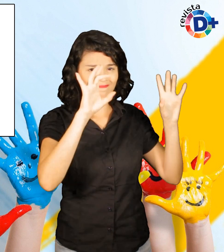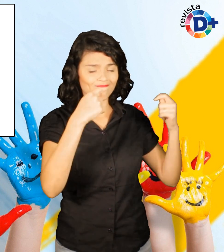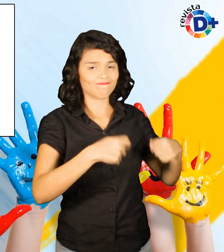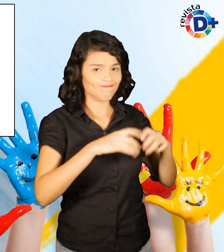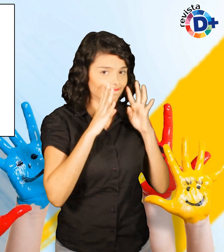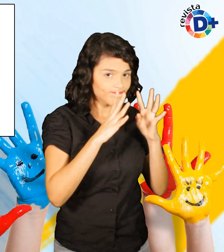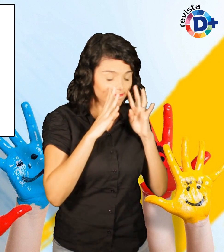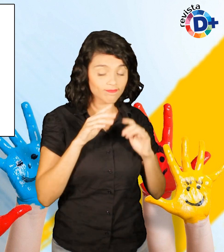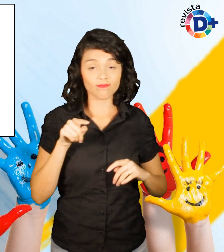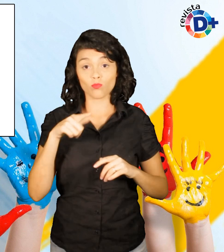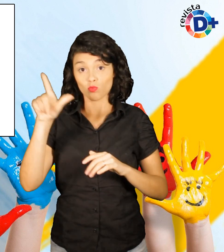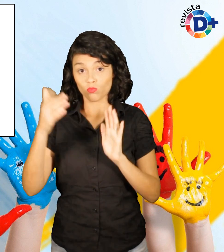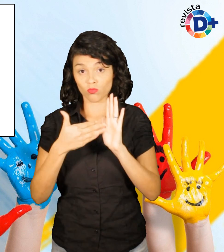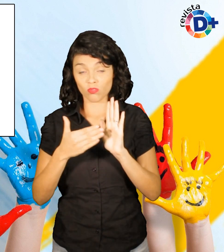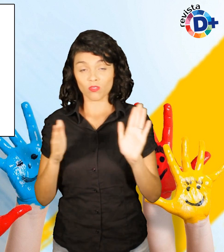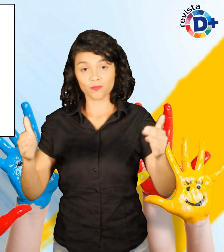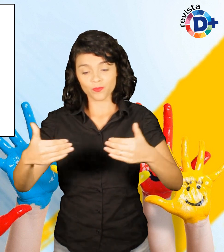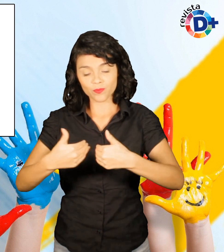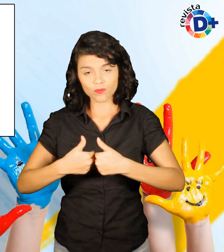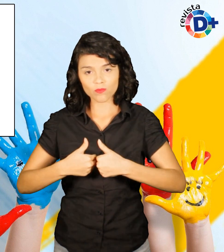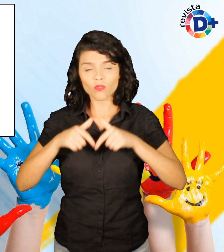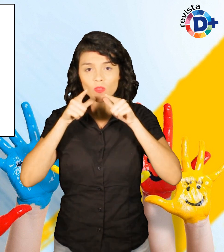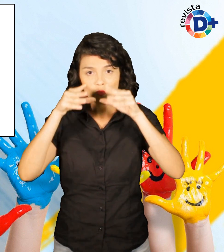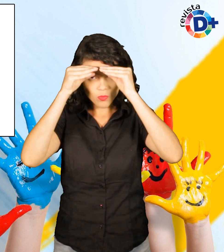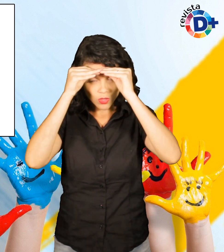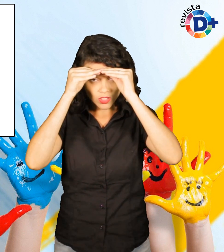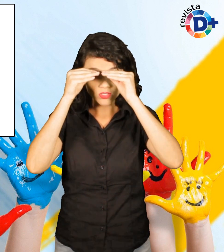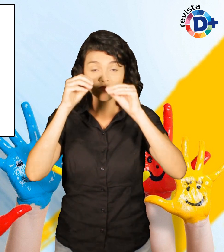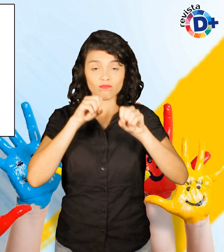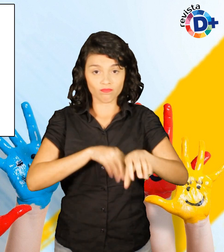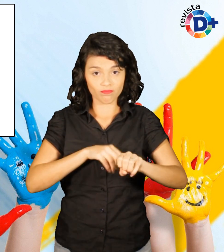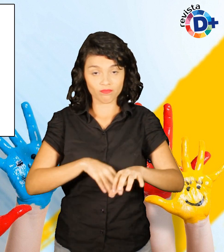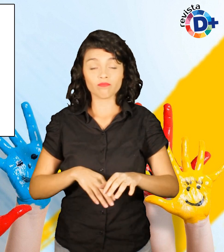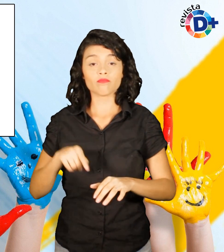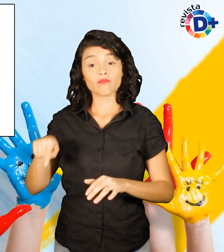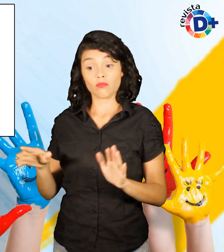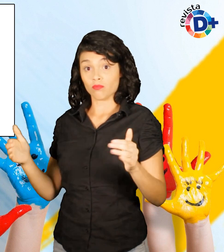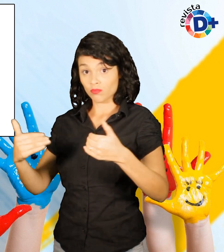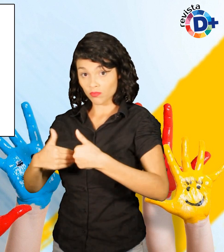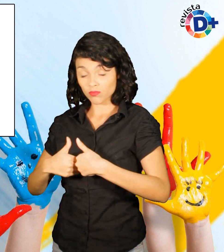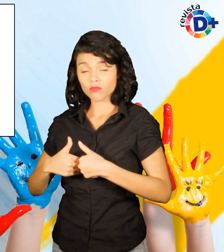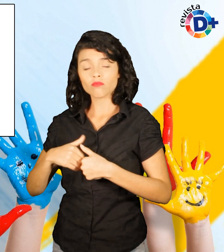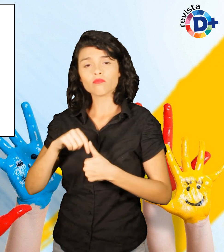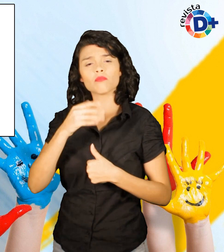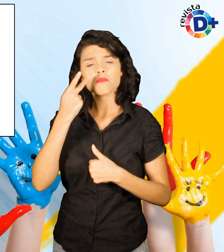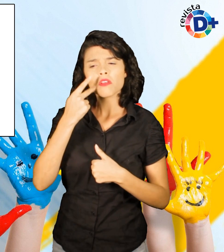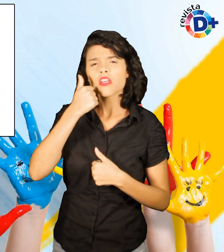Autismo, Linguagem e Educação, Autismo. O que os pais devem saber?